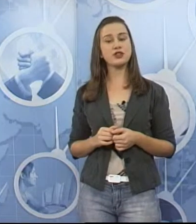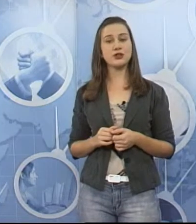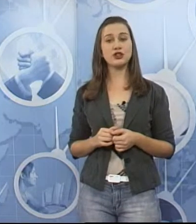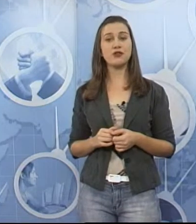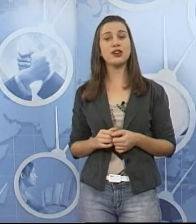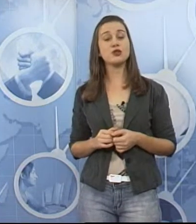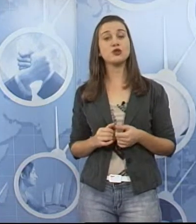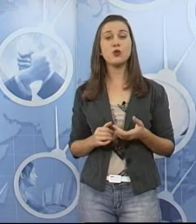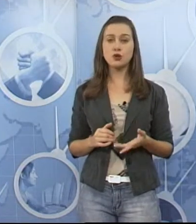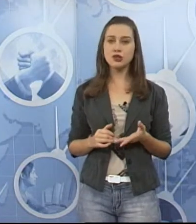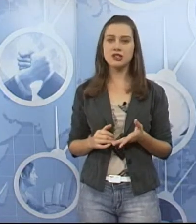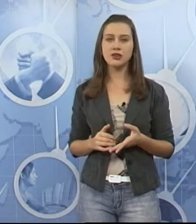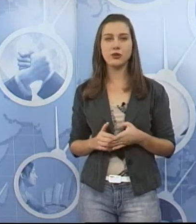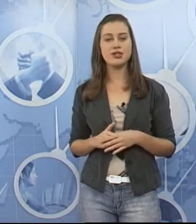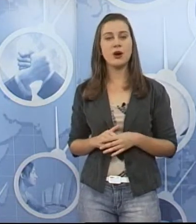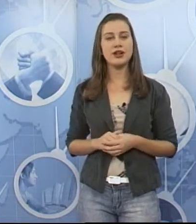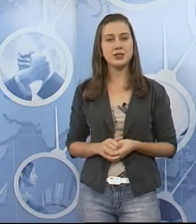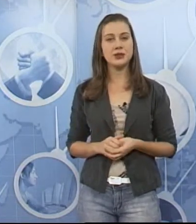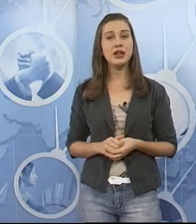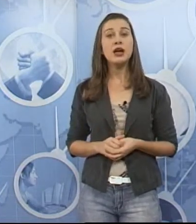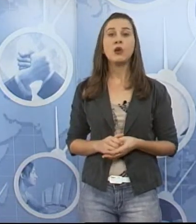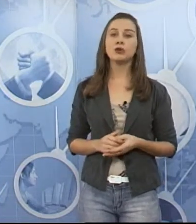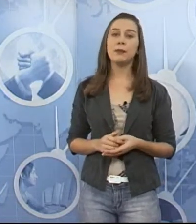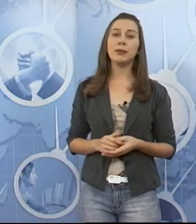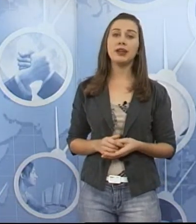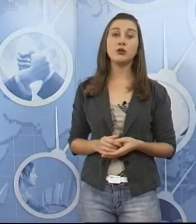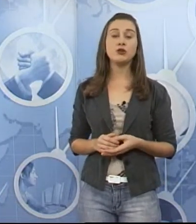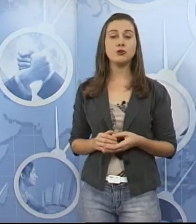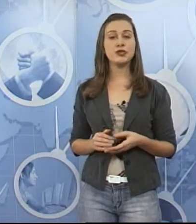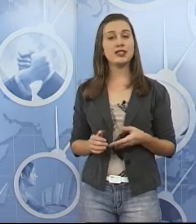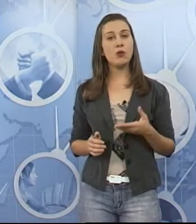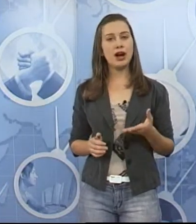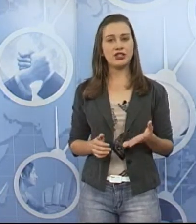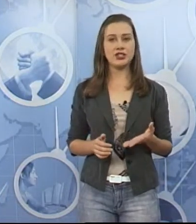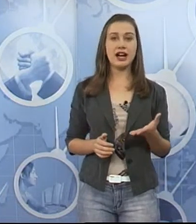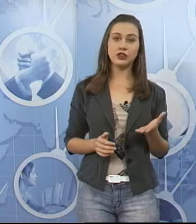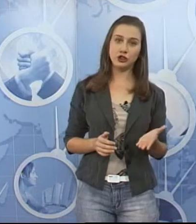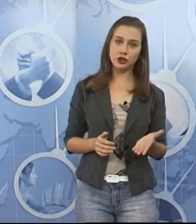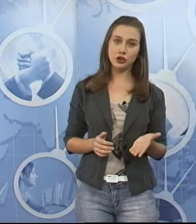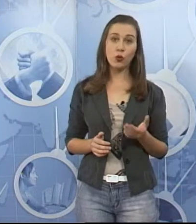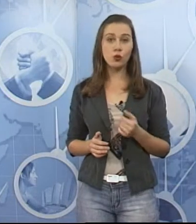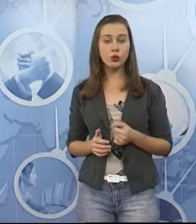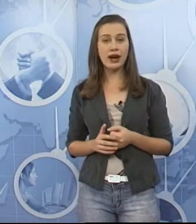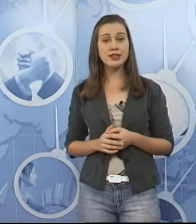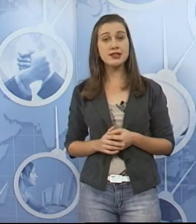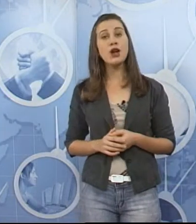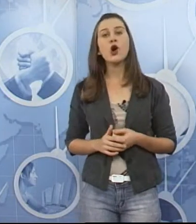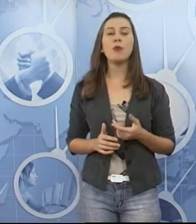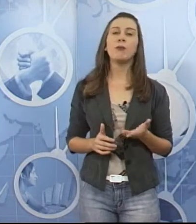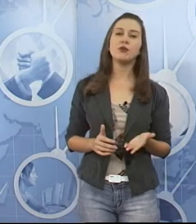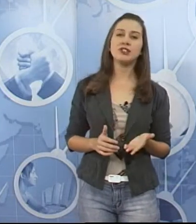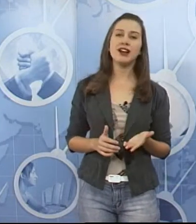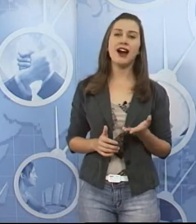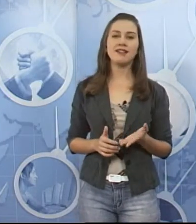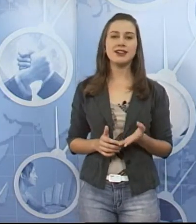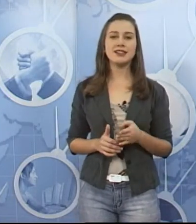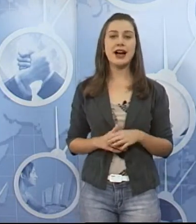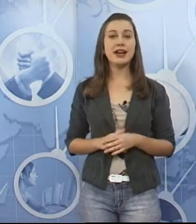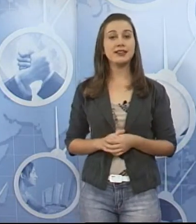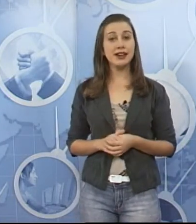professores de diversos cursos e setores da UESB, contemplando múltiplas linguagens artístico-culturais, como a música, a dança, a